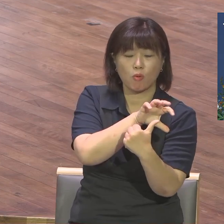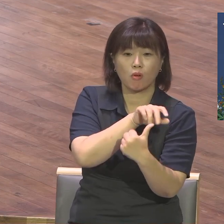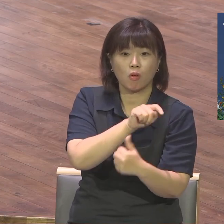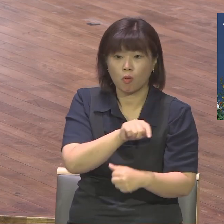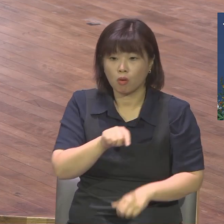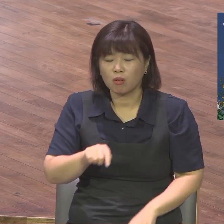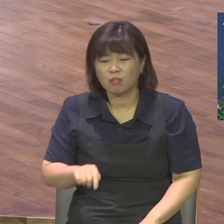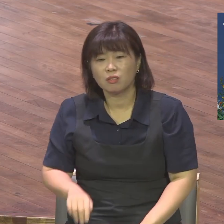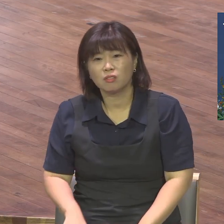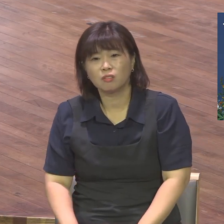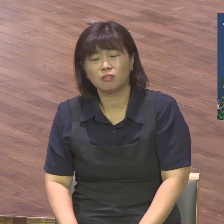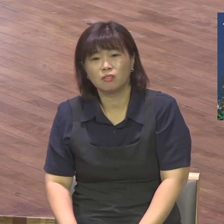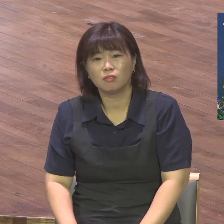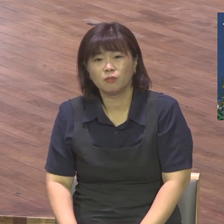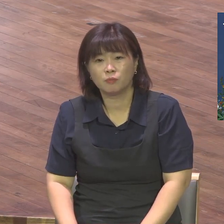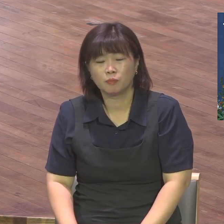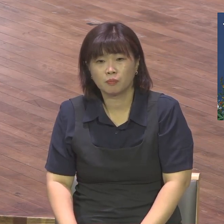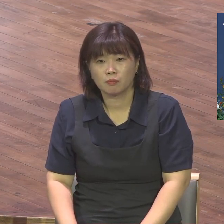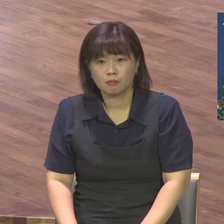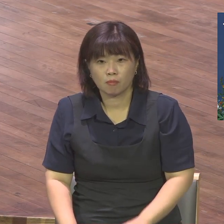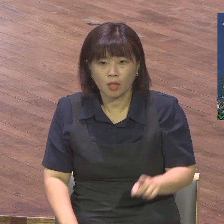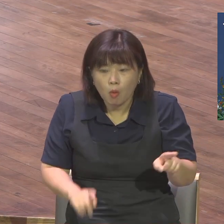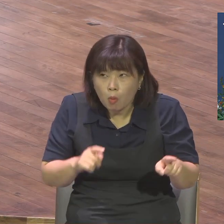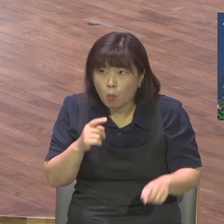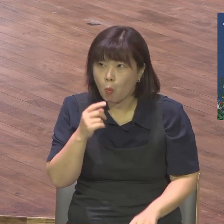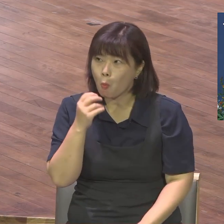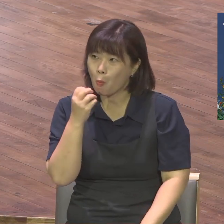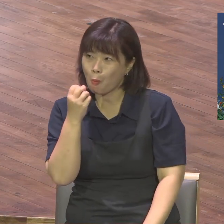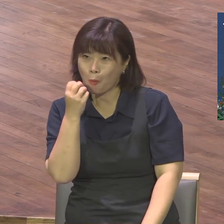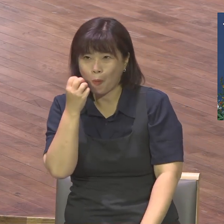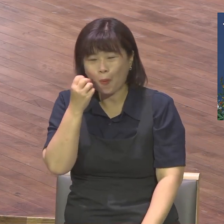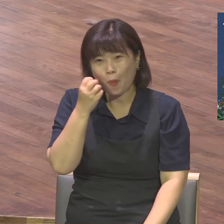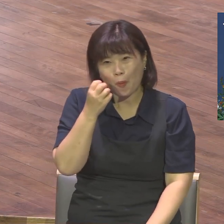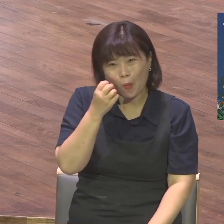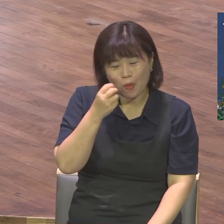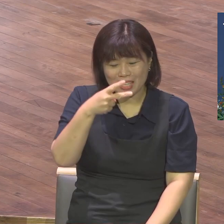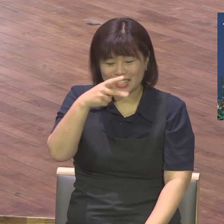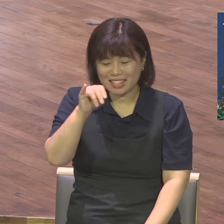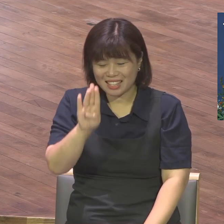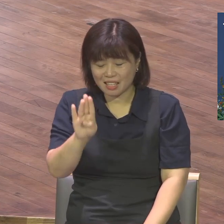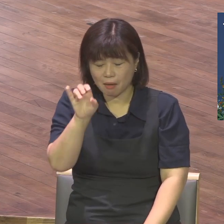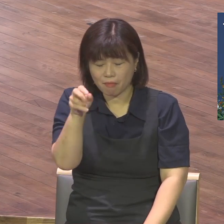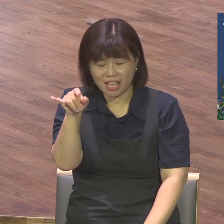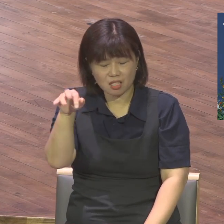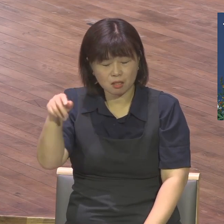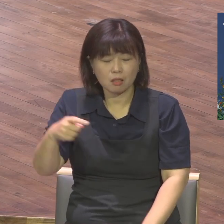이게 호기심이 발동해가지고 중학생들이 이게 딥페이크를 만든대요.